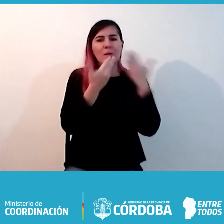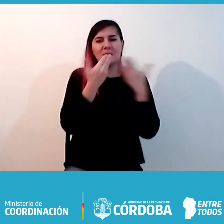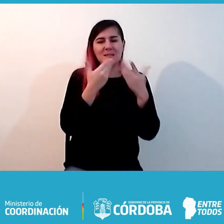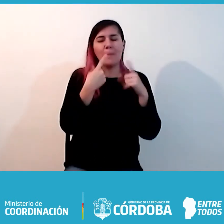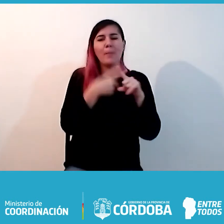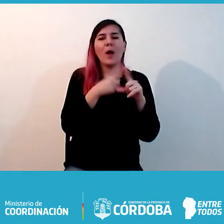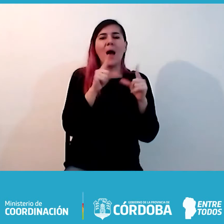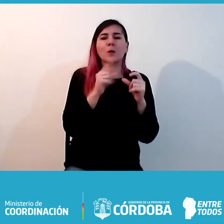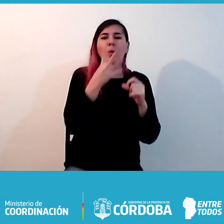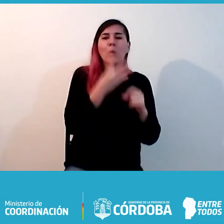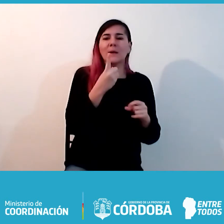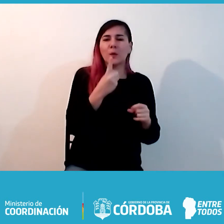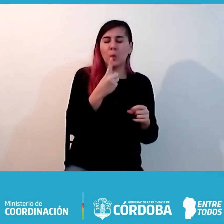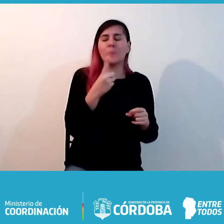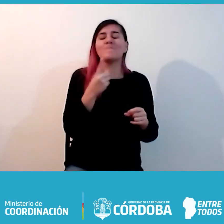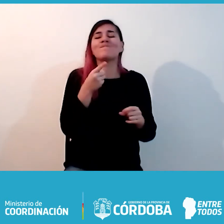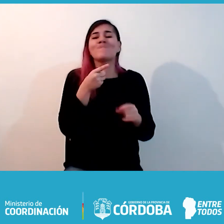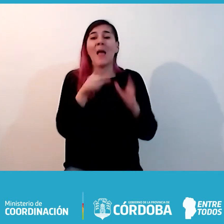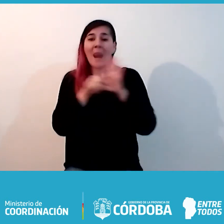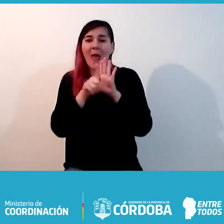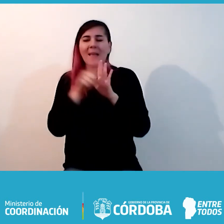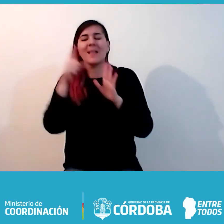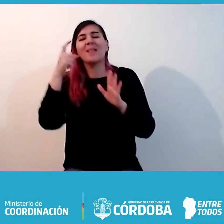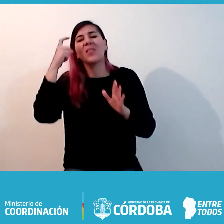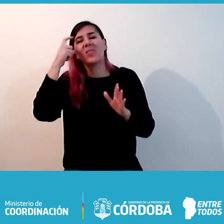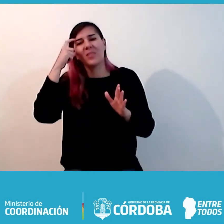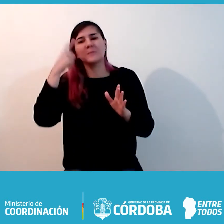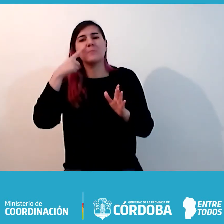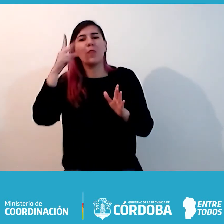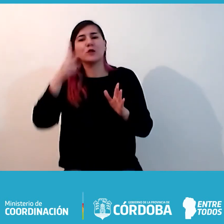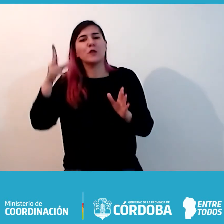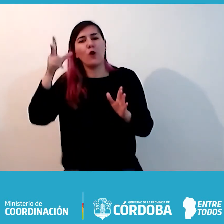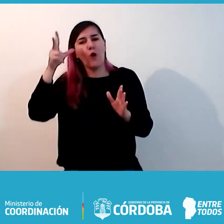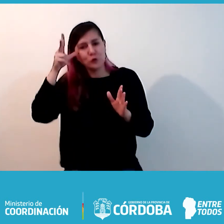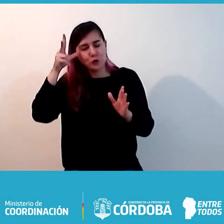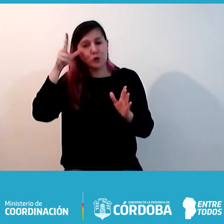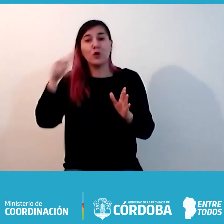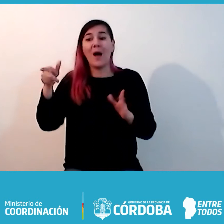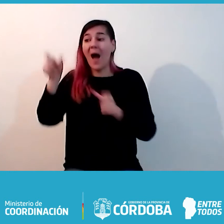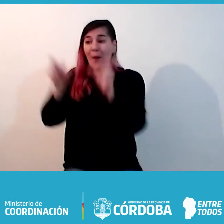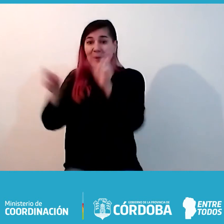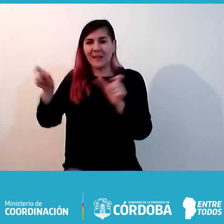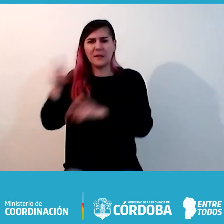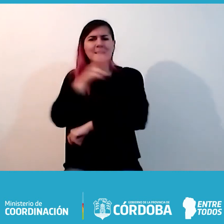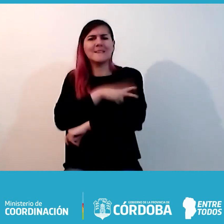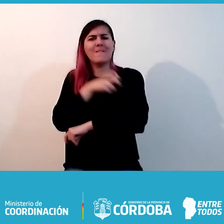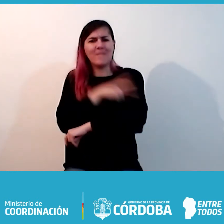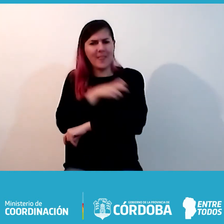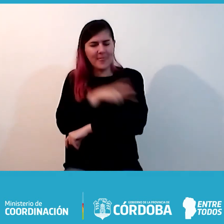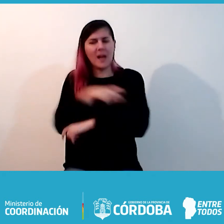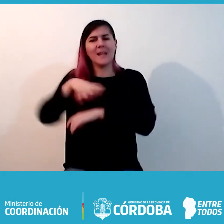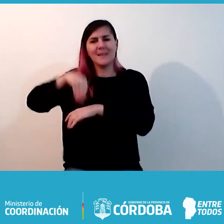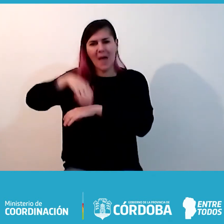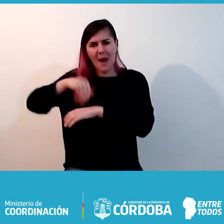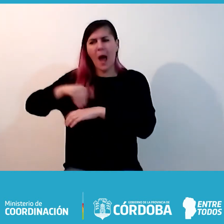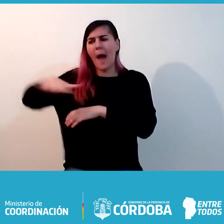41 de la Constitución y por la Ley 10.208. Como habitantes tenemos derechos a defender nuestra tierra y el ambiente donde vivimos.